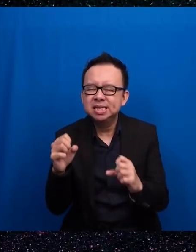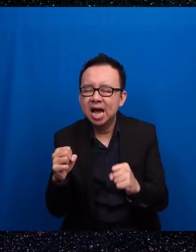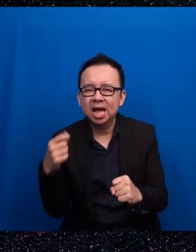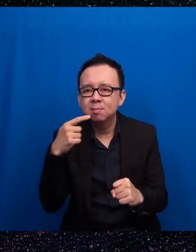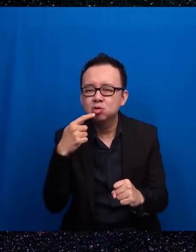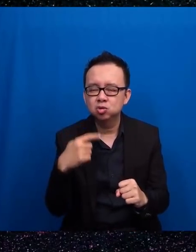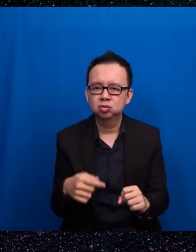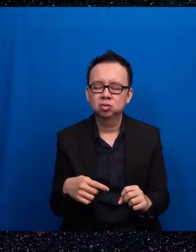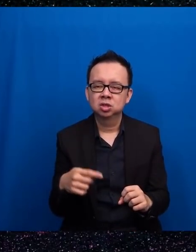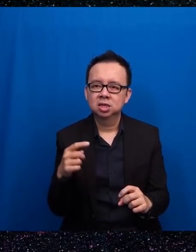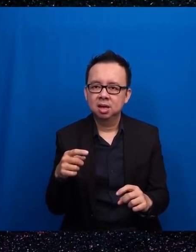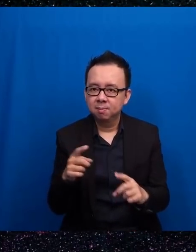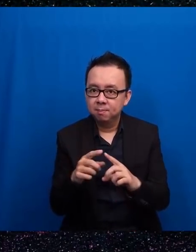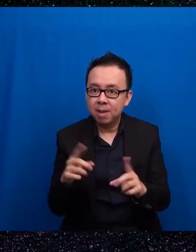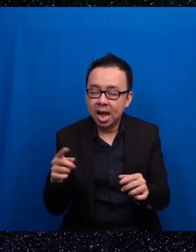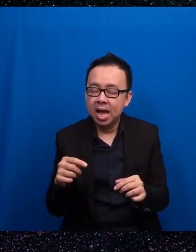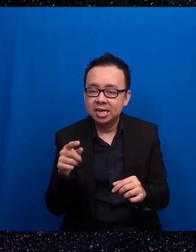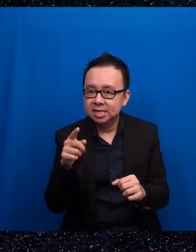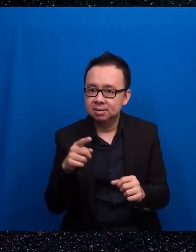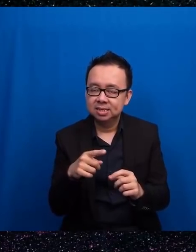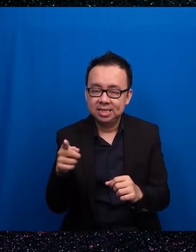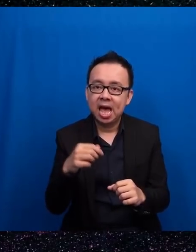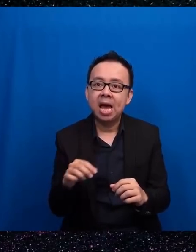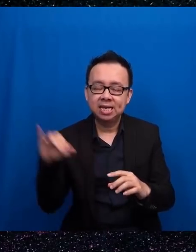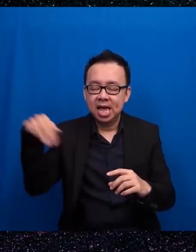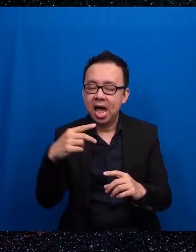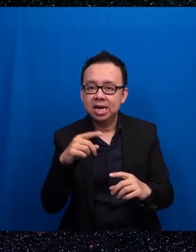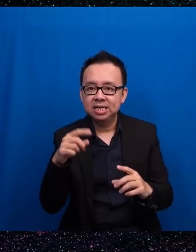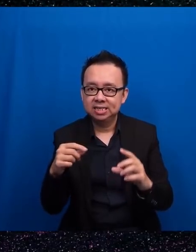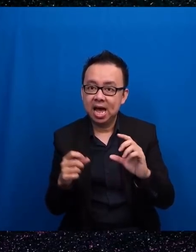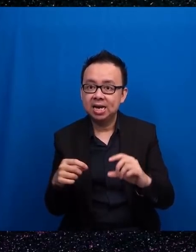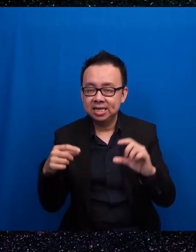bendungannya. Jadi sepanjang minggu hari itu ingat